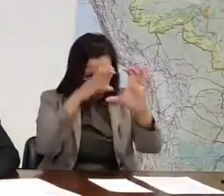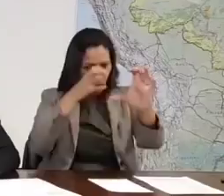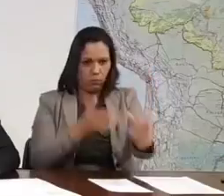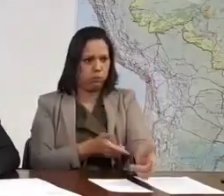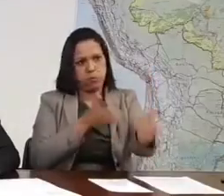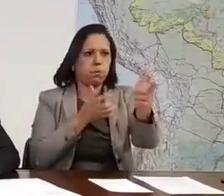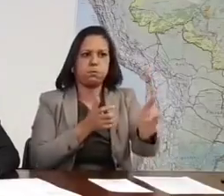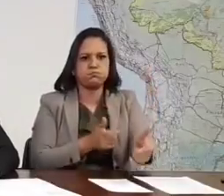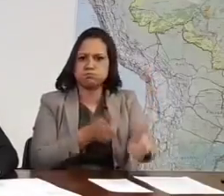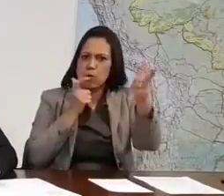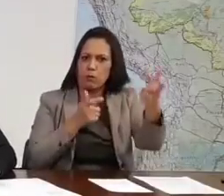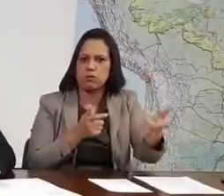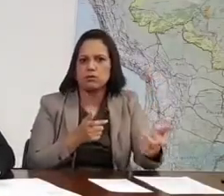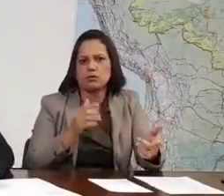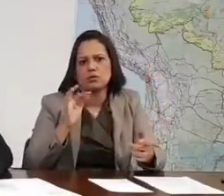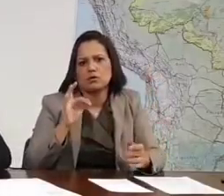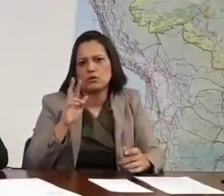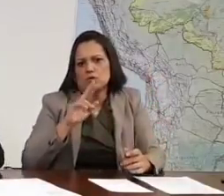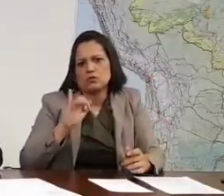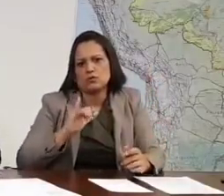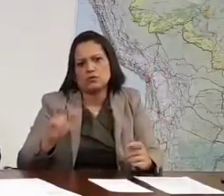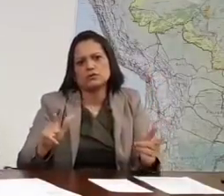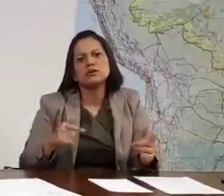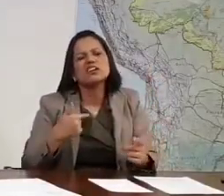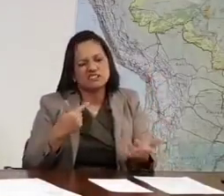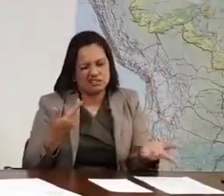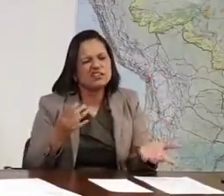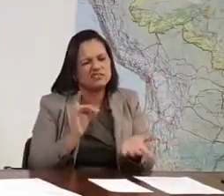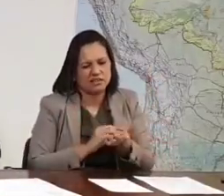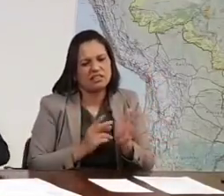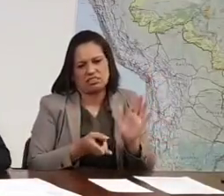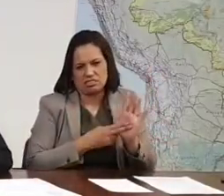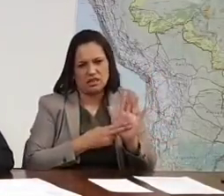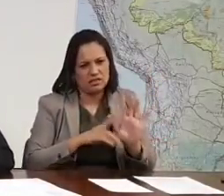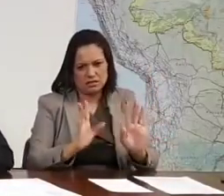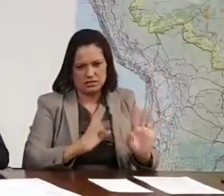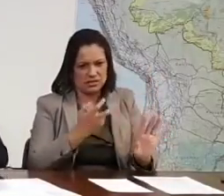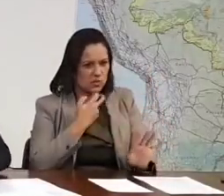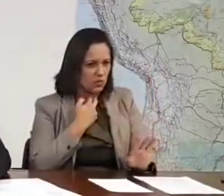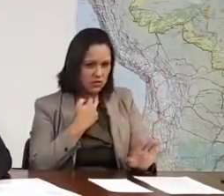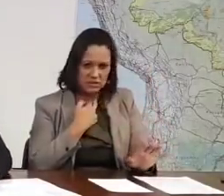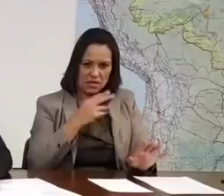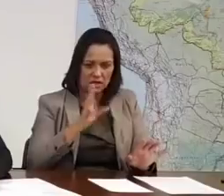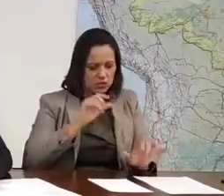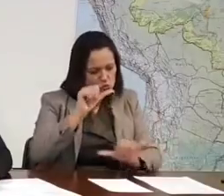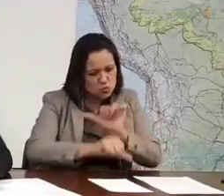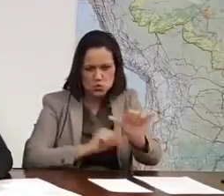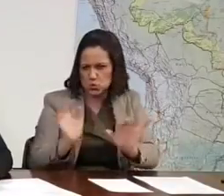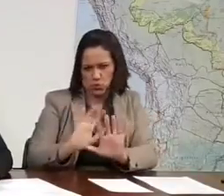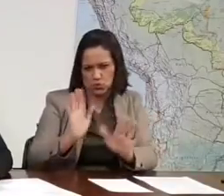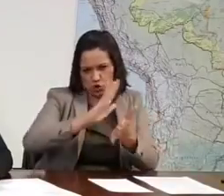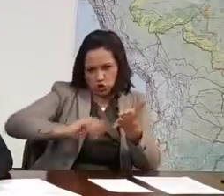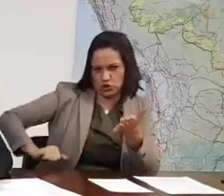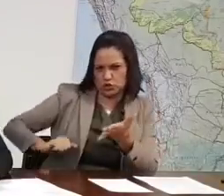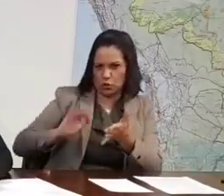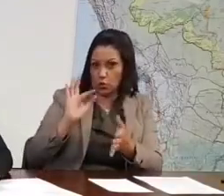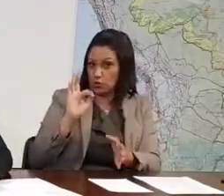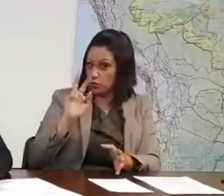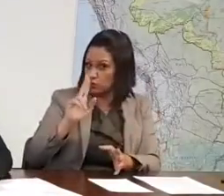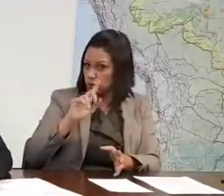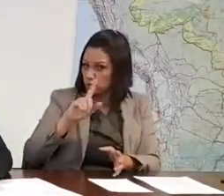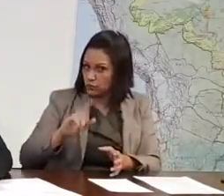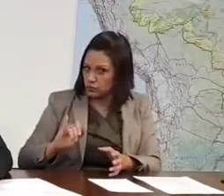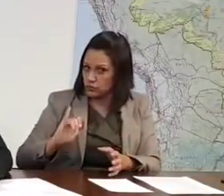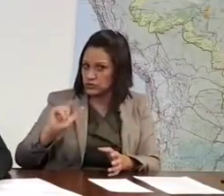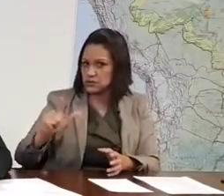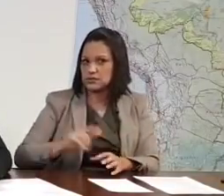combate. Então, acho que ninguém, até nós aqui, reconhecemos que dava mais a isso e refizemos isso aqui. A questão de